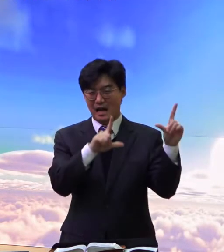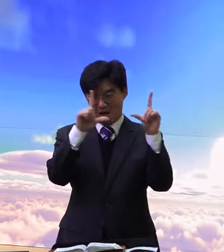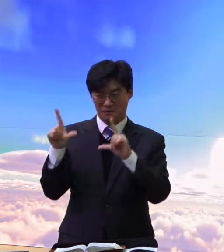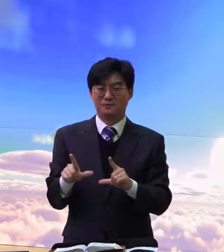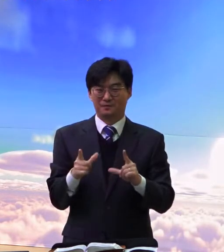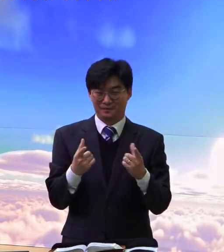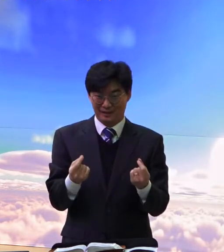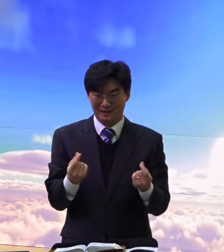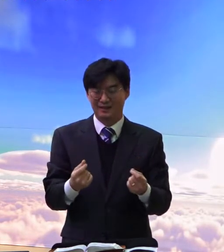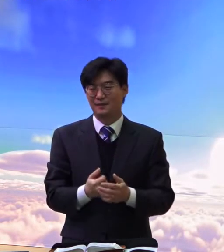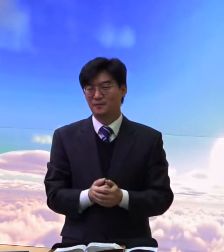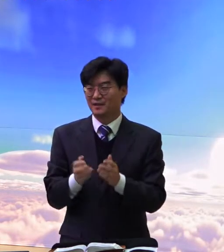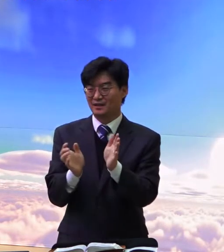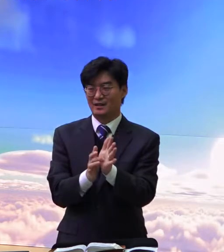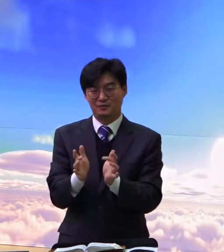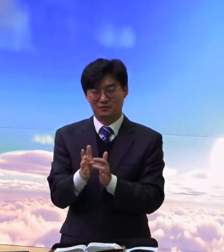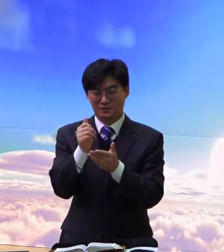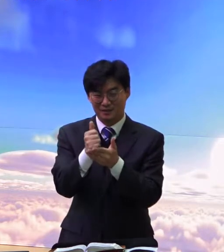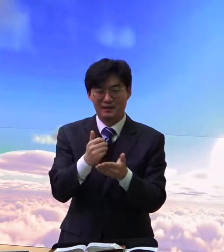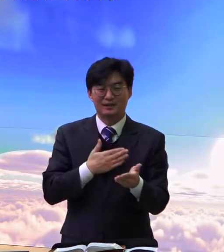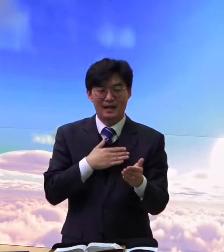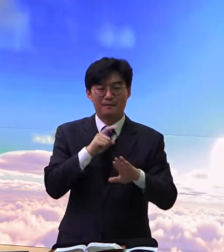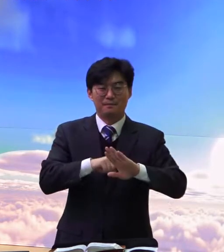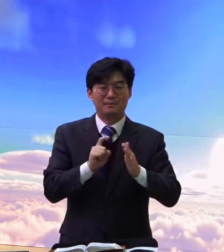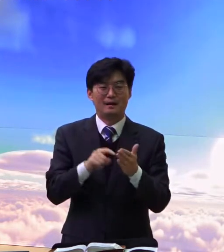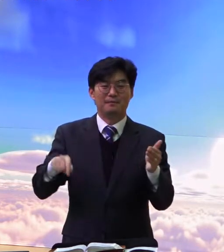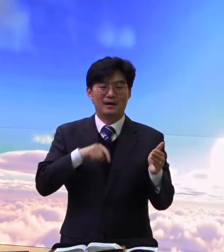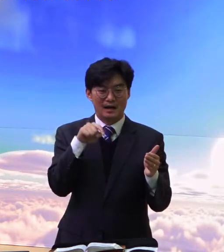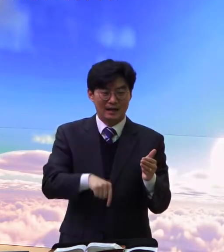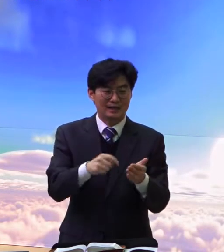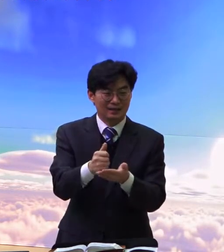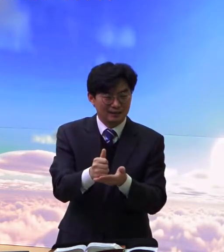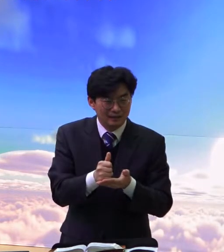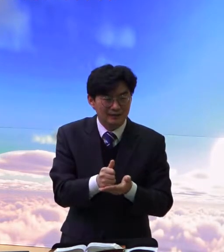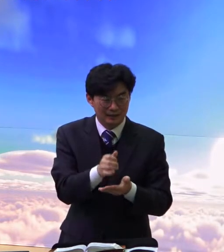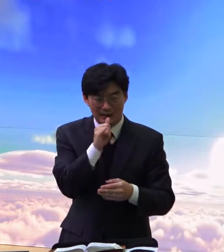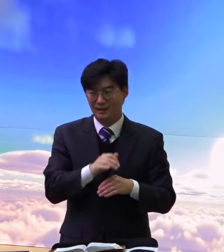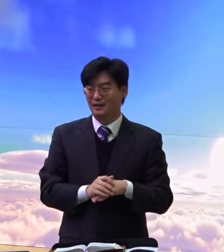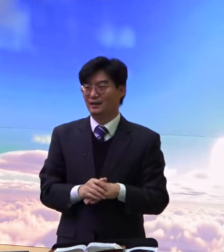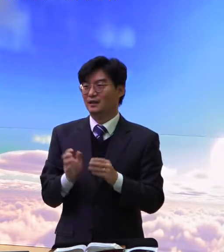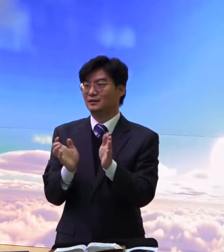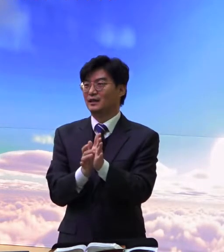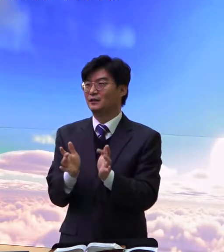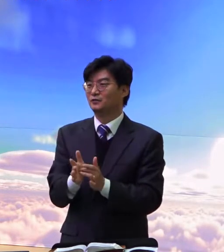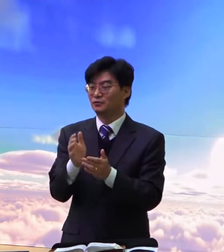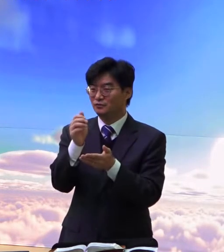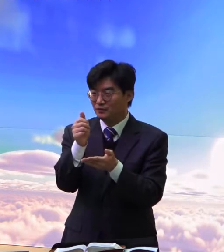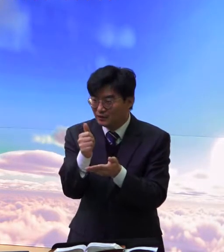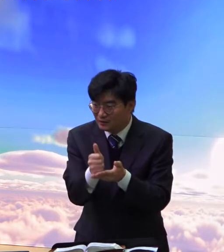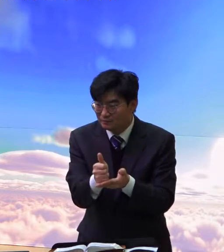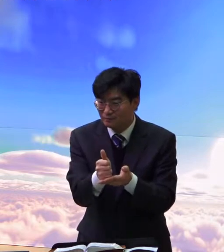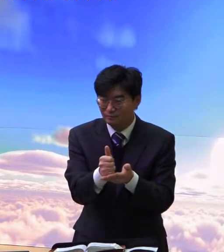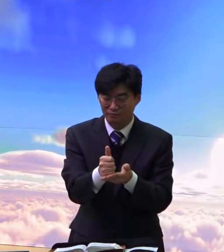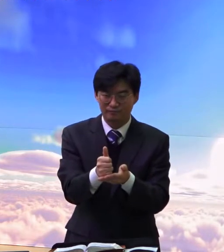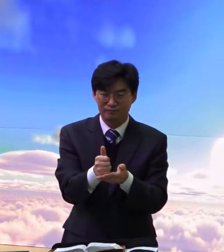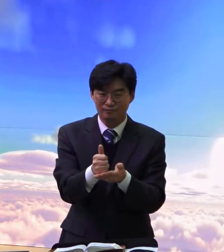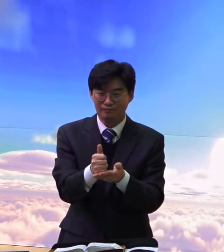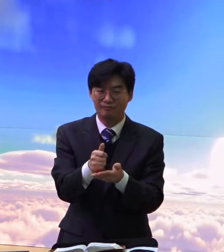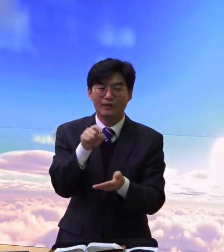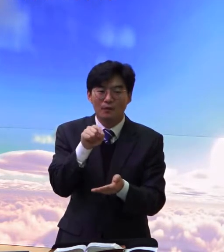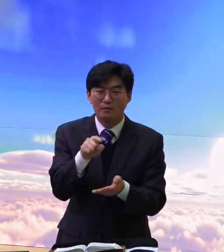마음속에 인자하여 계시는 나의 주인이시고 예수님 안에는 하늘의 모든 보화와